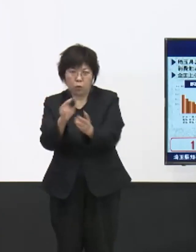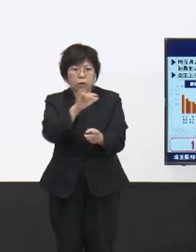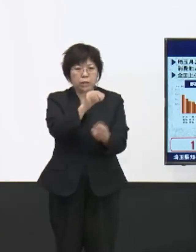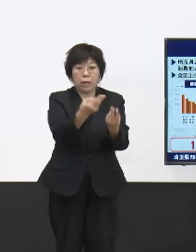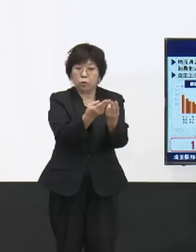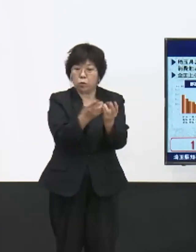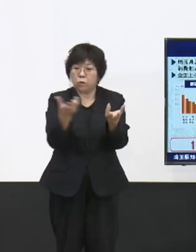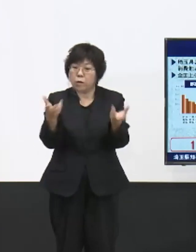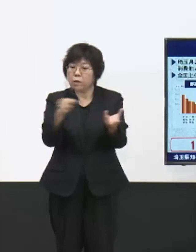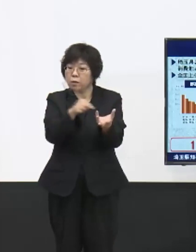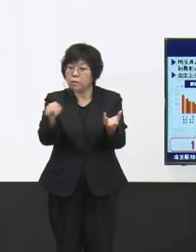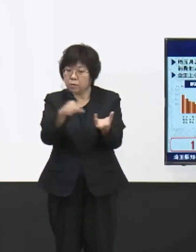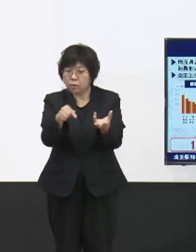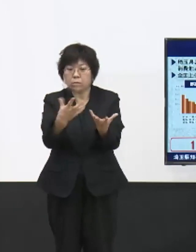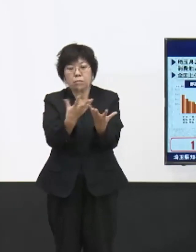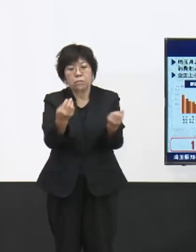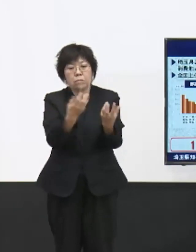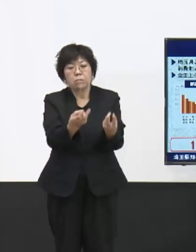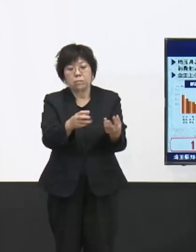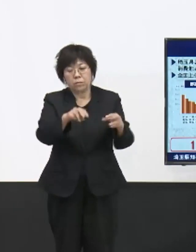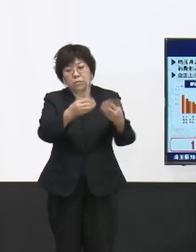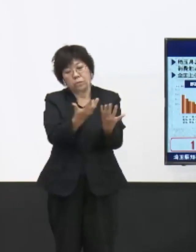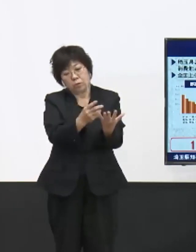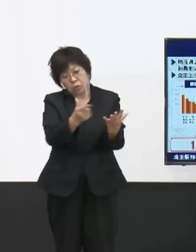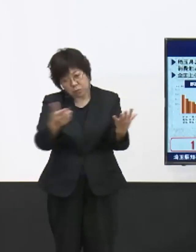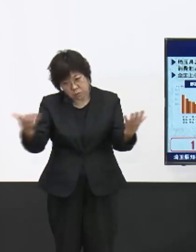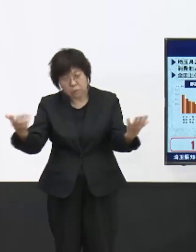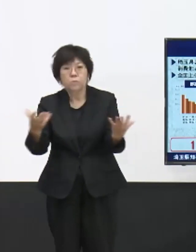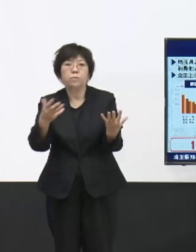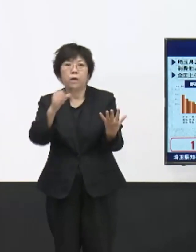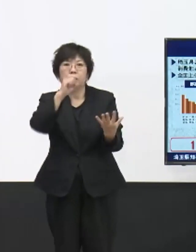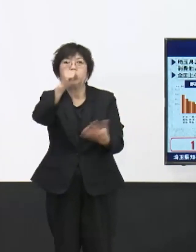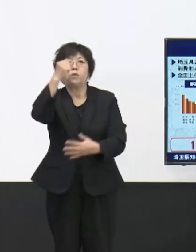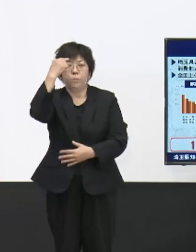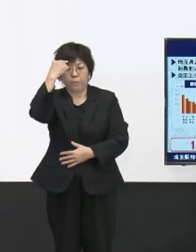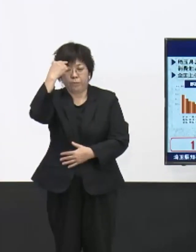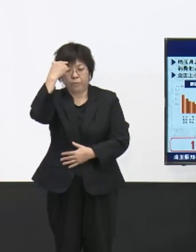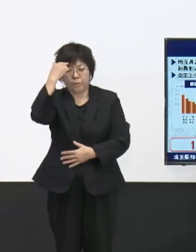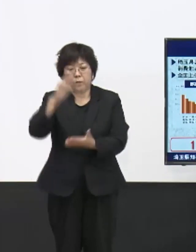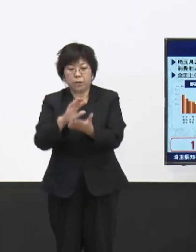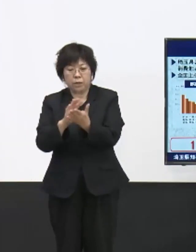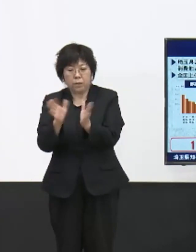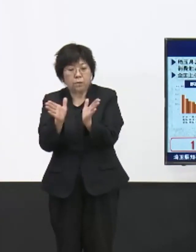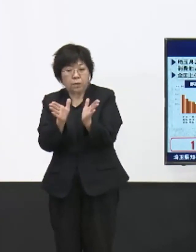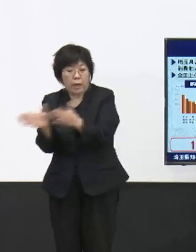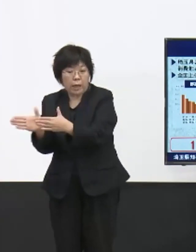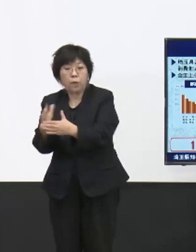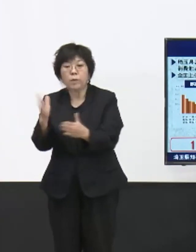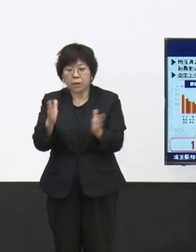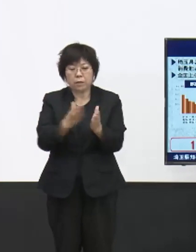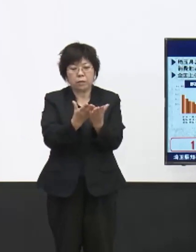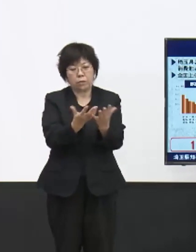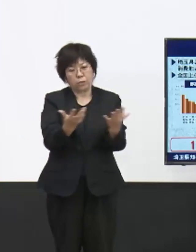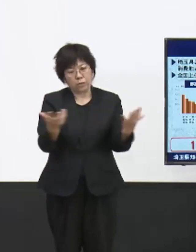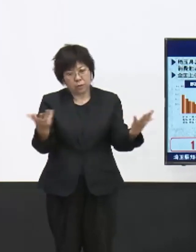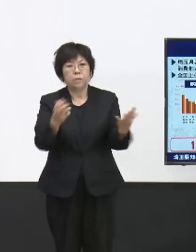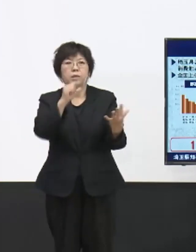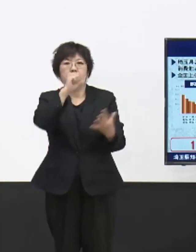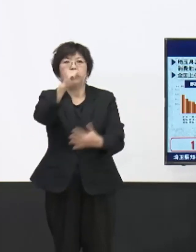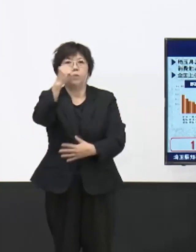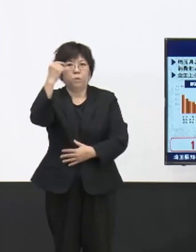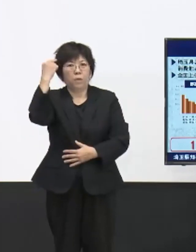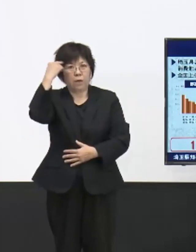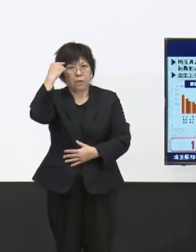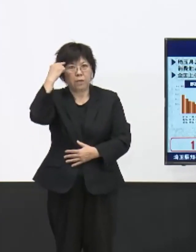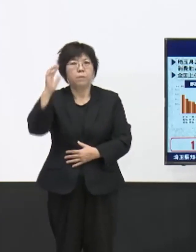があると思いますが、ただ可能な限りやはり県民の皆様への選択肢を広げるということは、私はいいことだというふうに